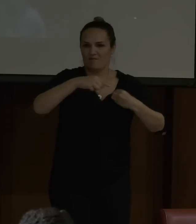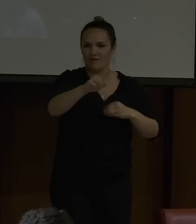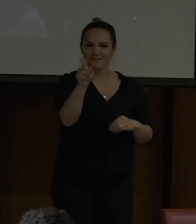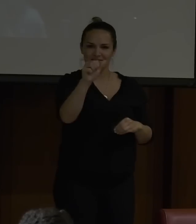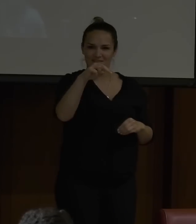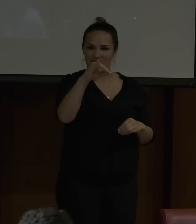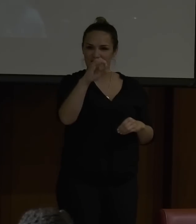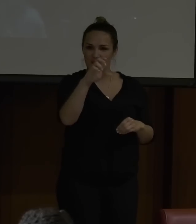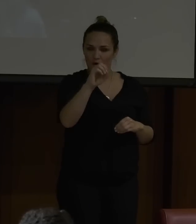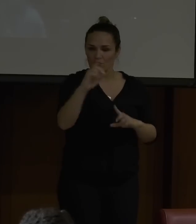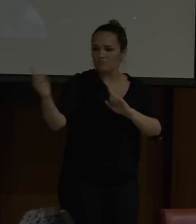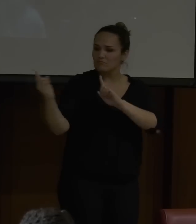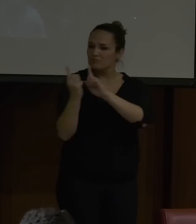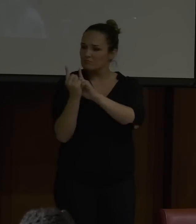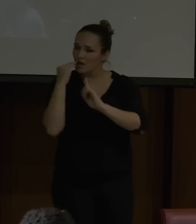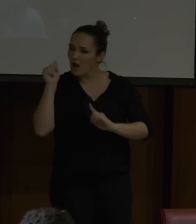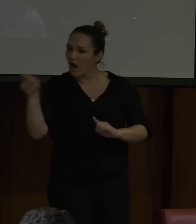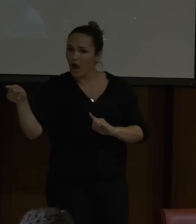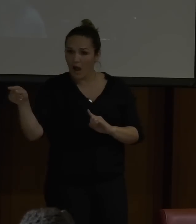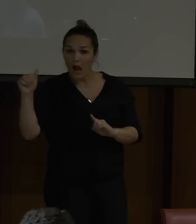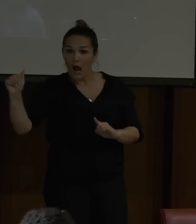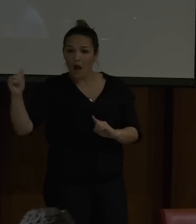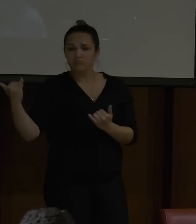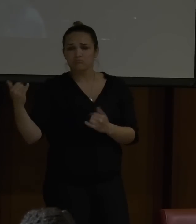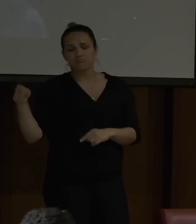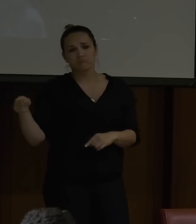esperando el bus.